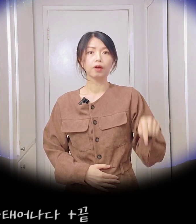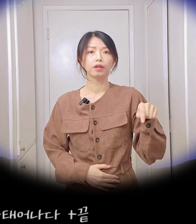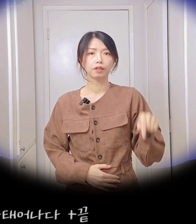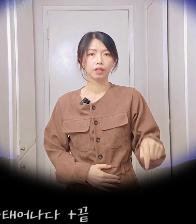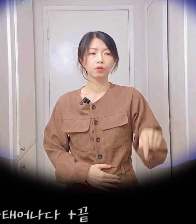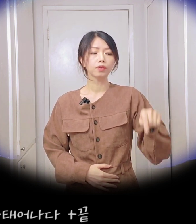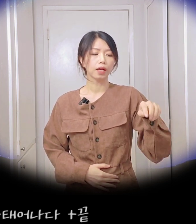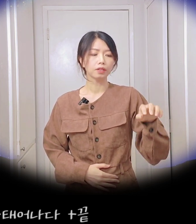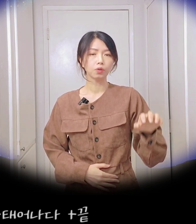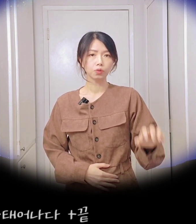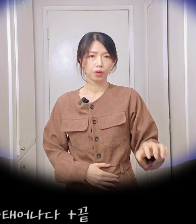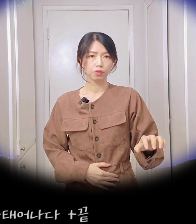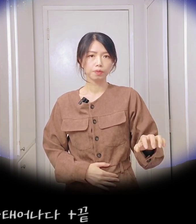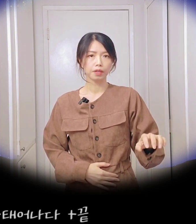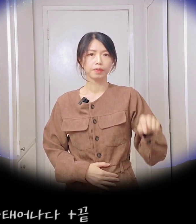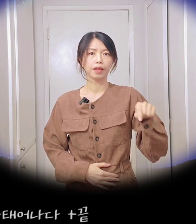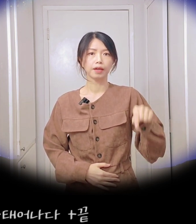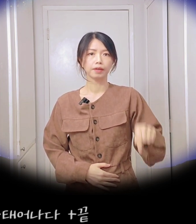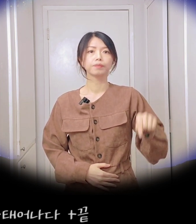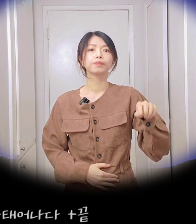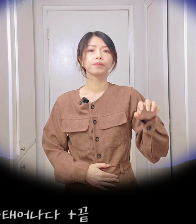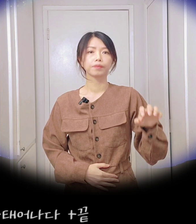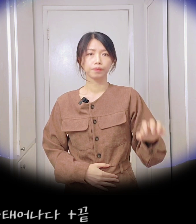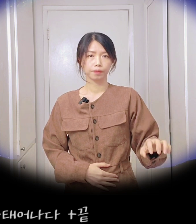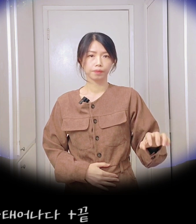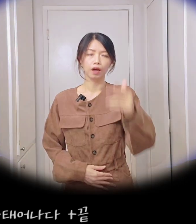해주세요. 그리고 장소소 해주시면 됩니다.